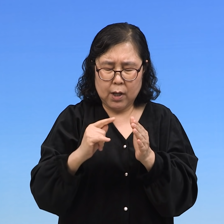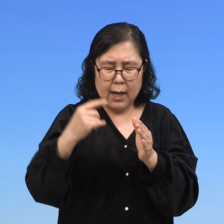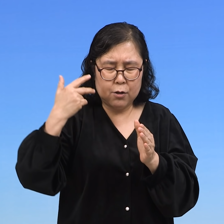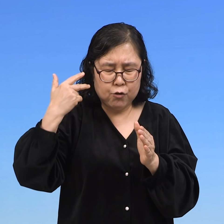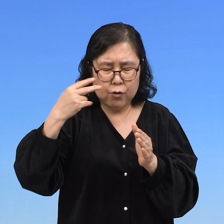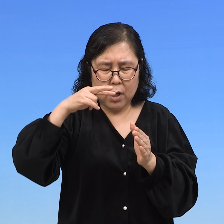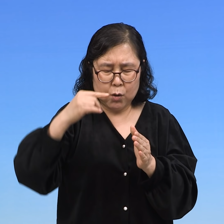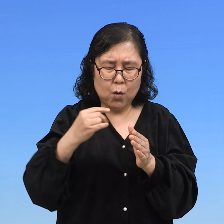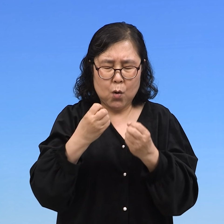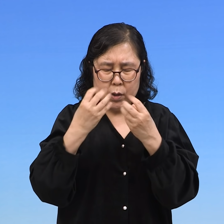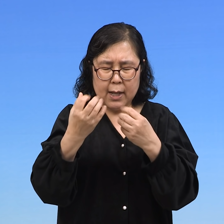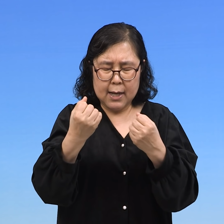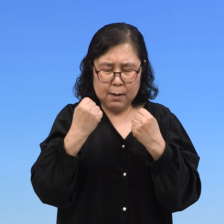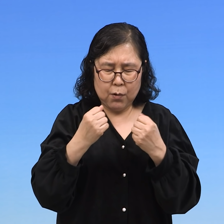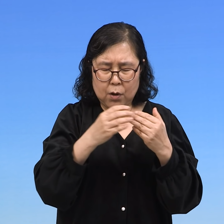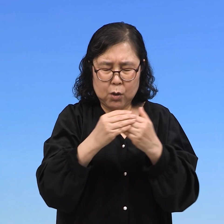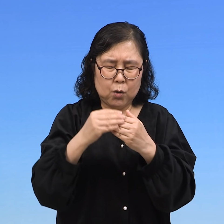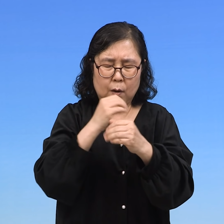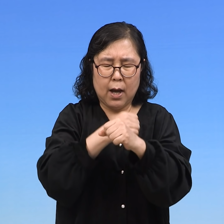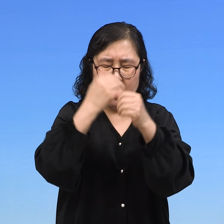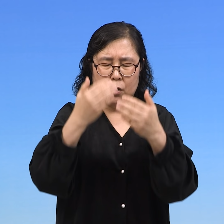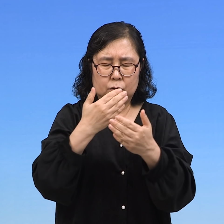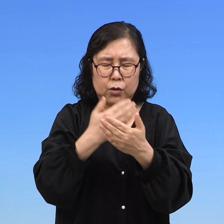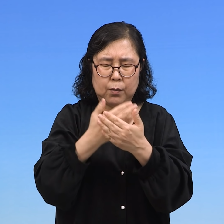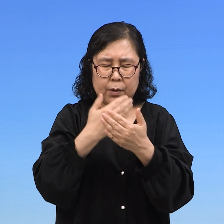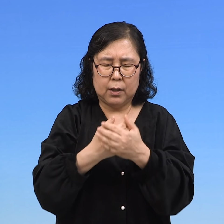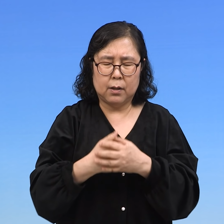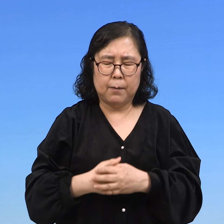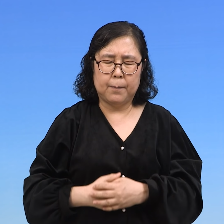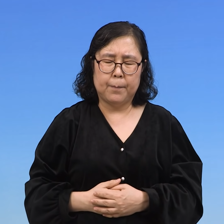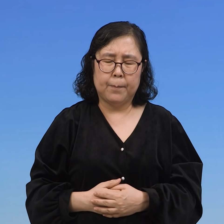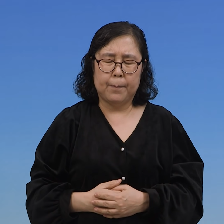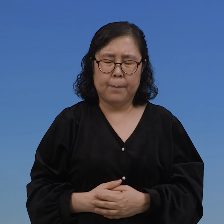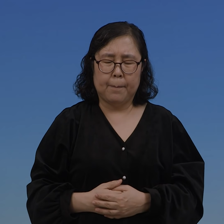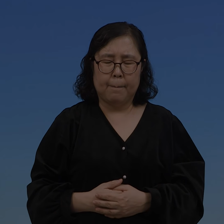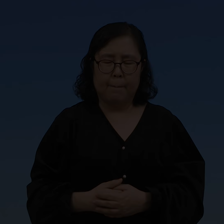이번 한 주간도 새 힘으로 인도하여 주시옵소서 받아라 오